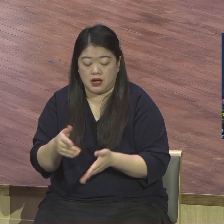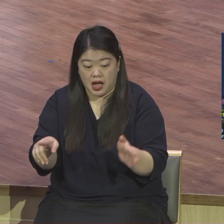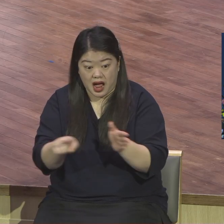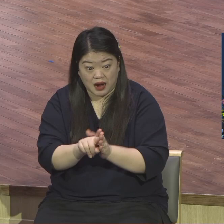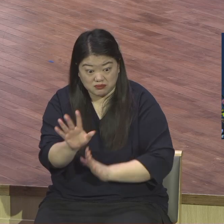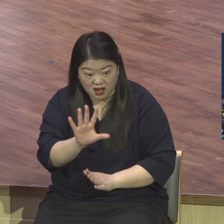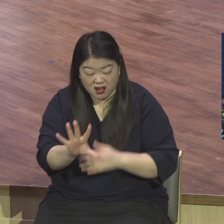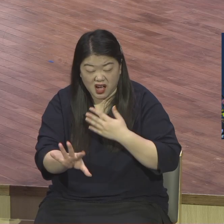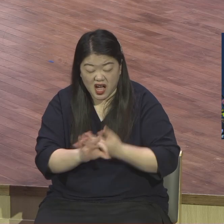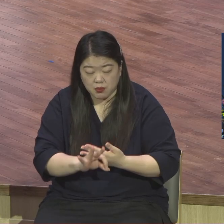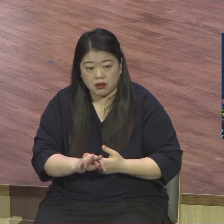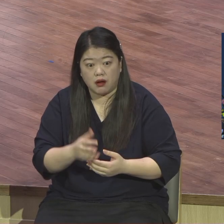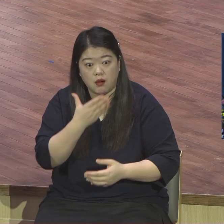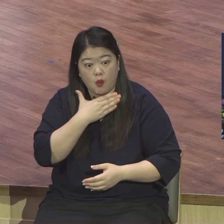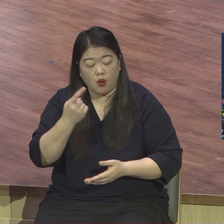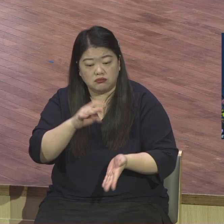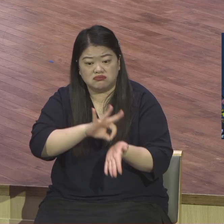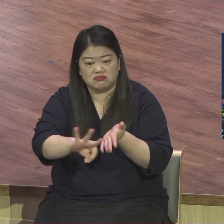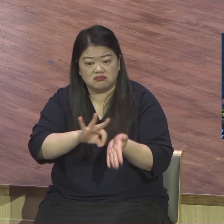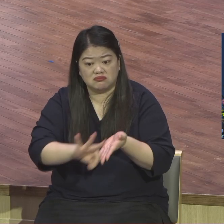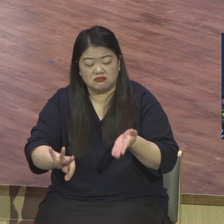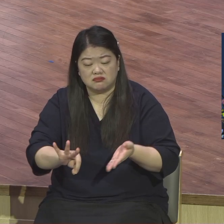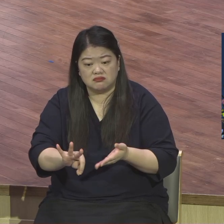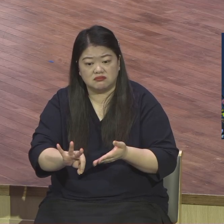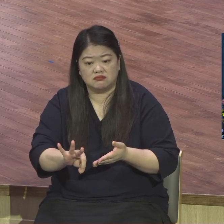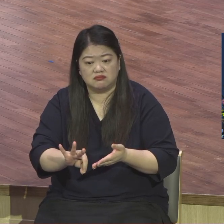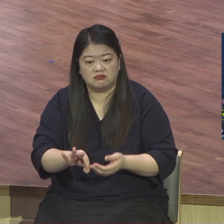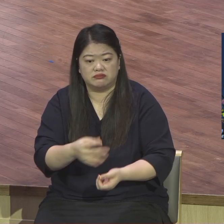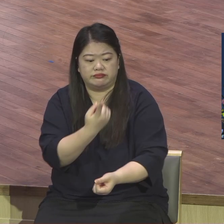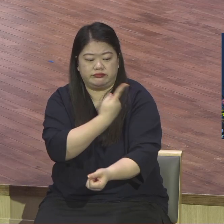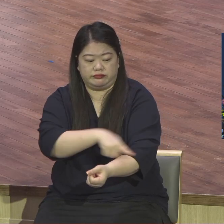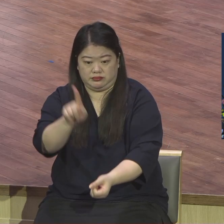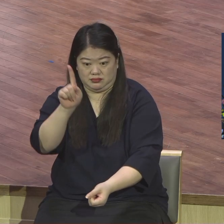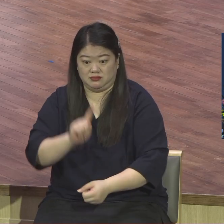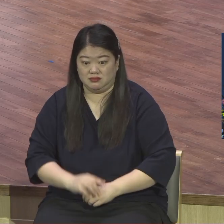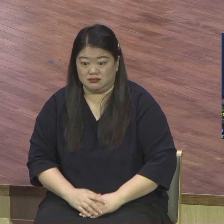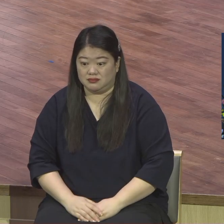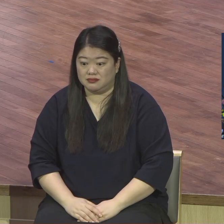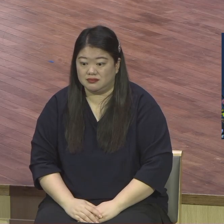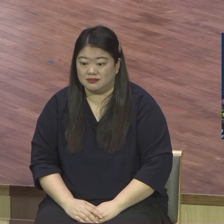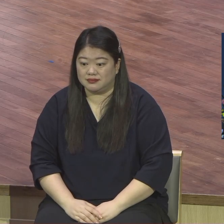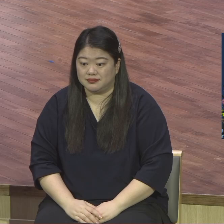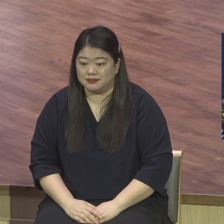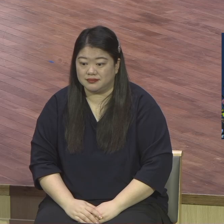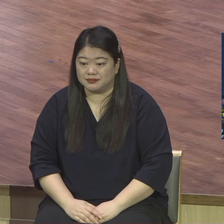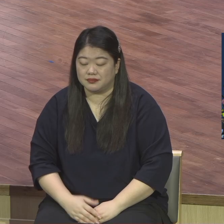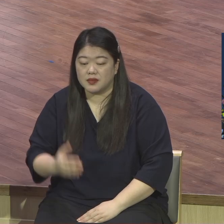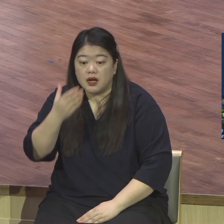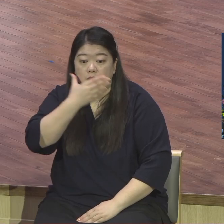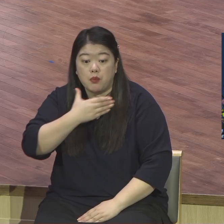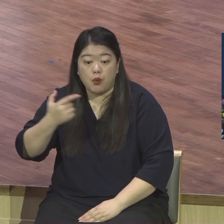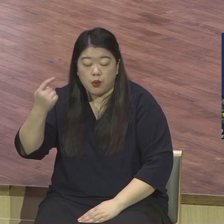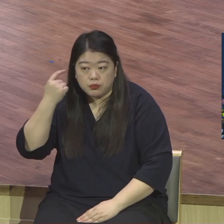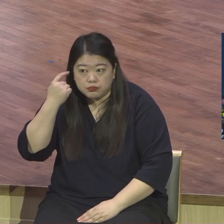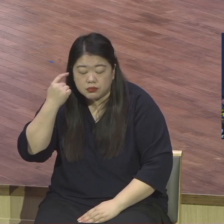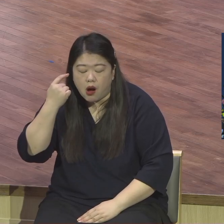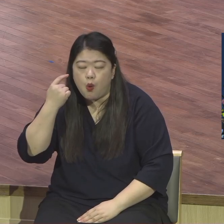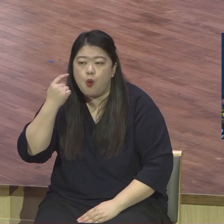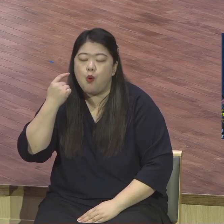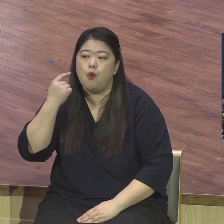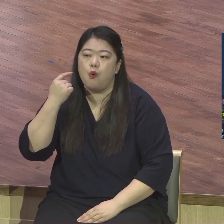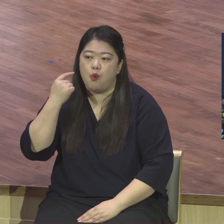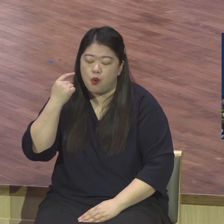그렇게 나타나게 되어 있다. 여러분이 복음의 위력, 복음이 주는 축복을 분명히 믿을 때 그